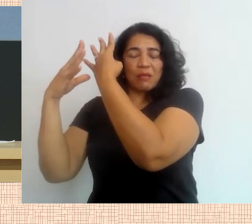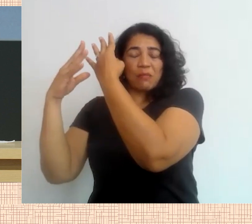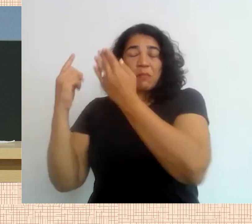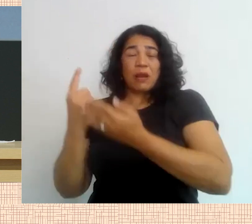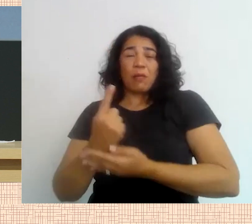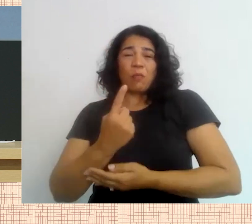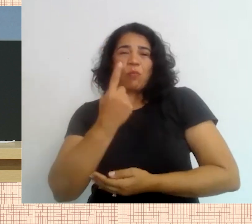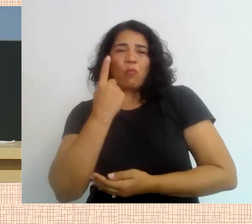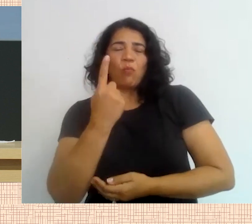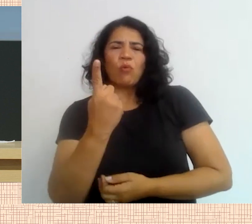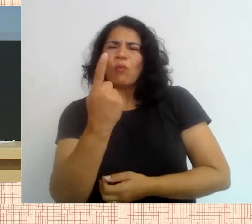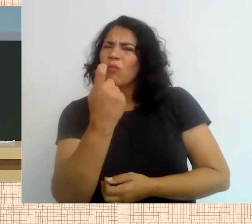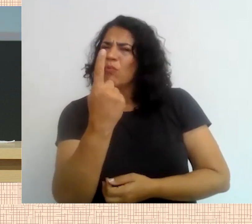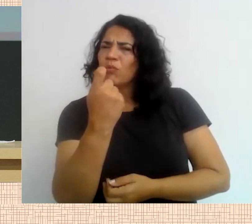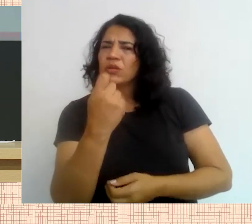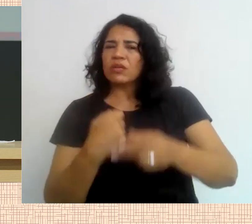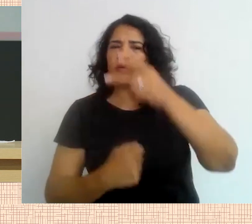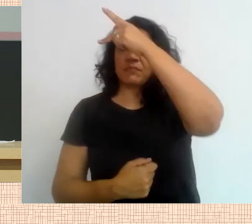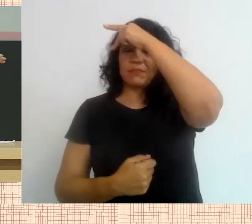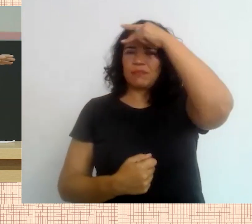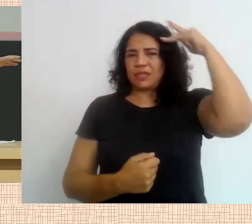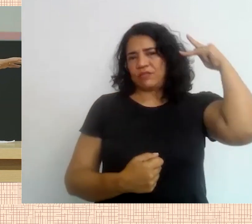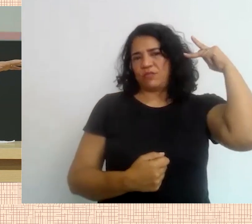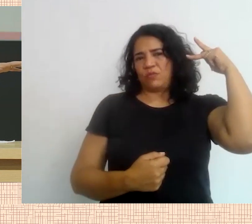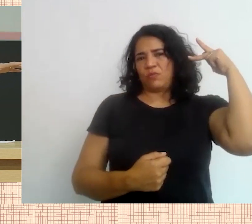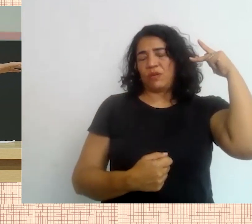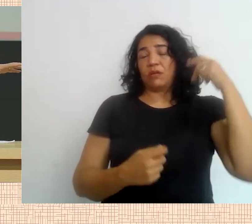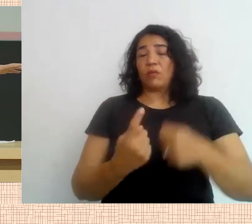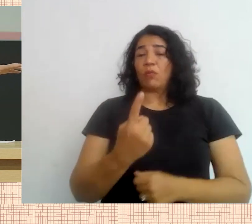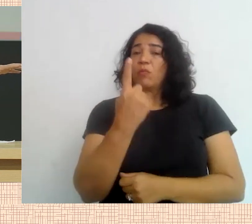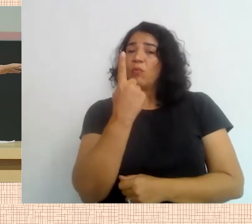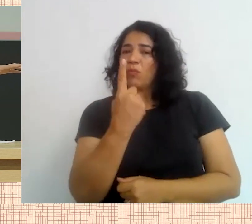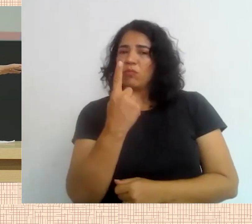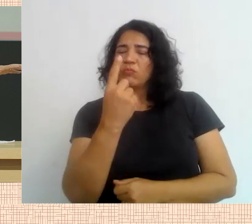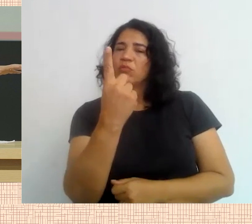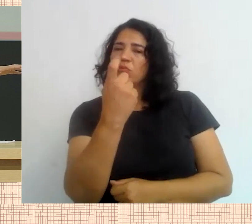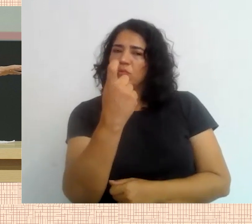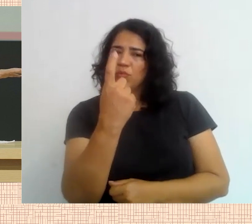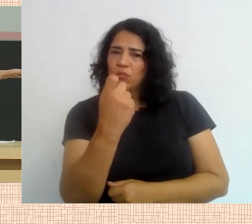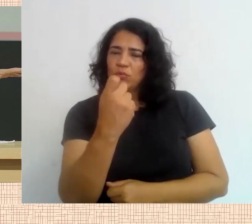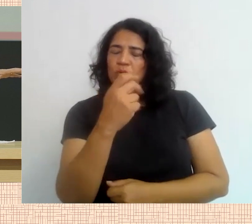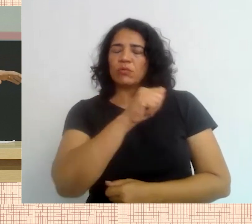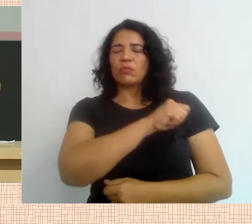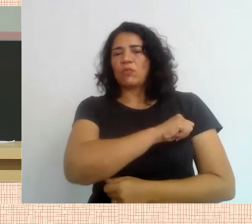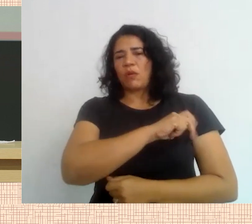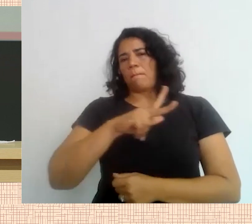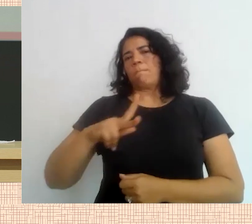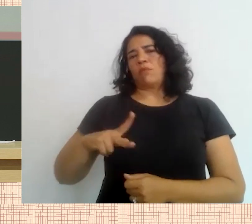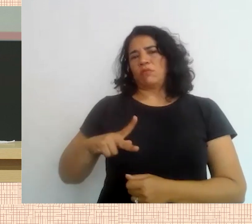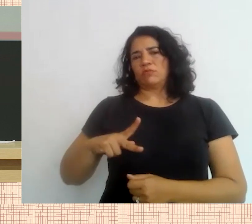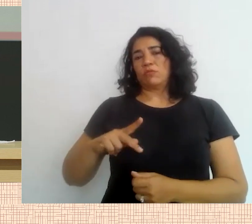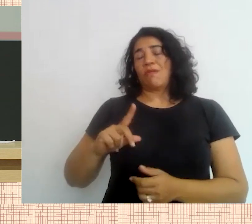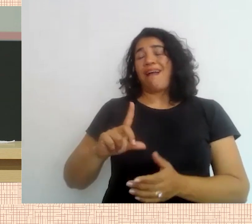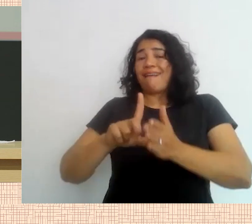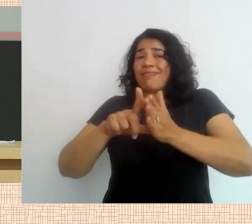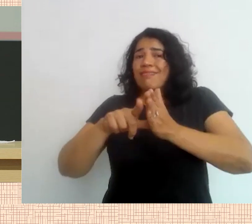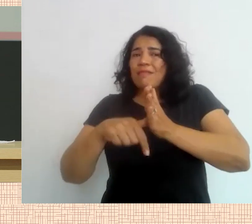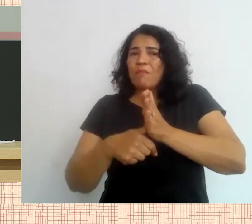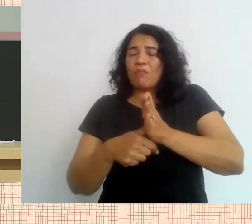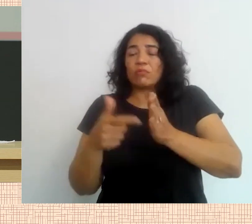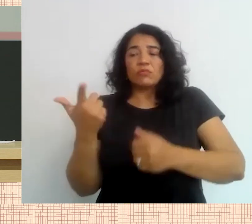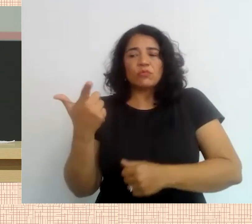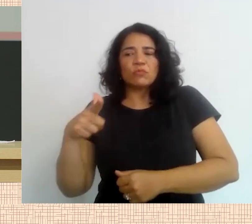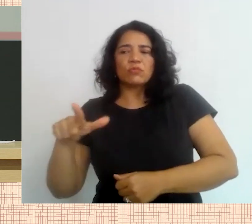do dispensar, para dispensar nas suas regiões, não é? Nós temos vários irmãos